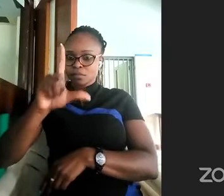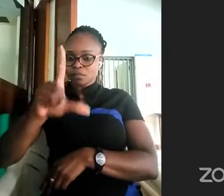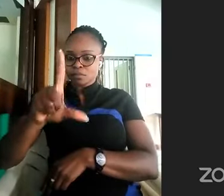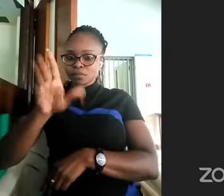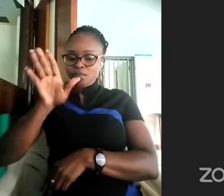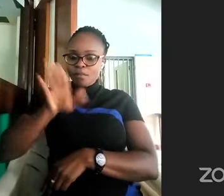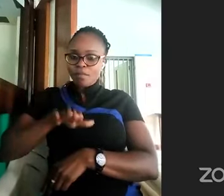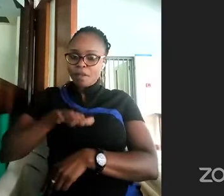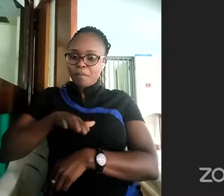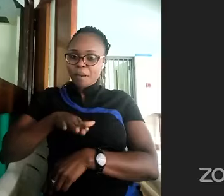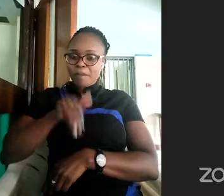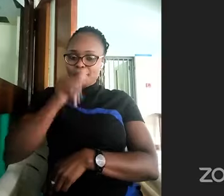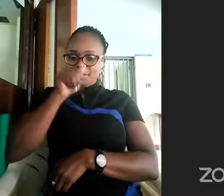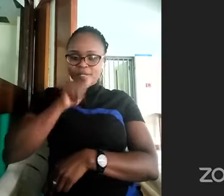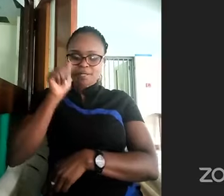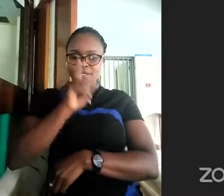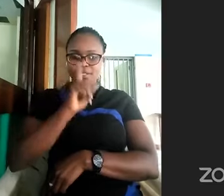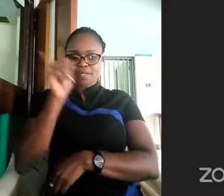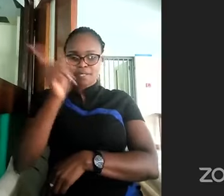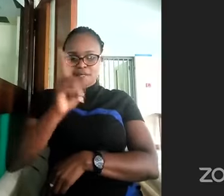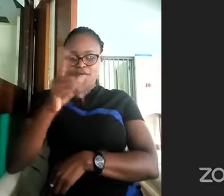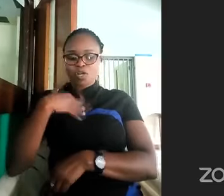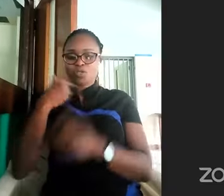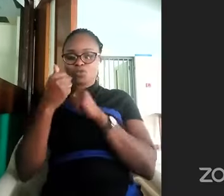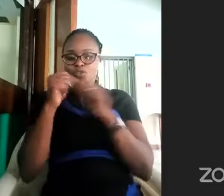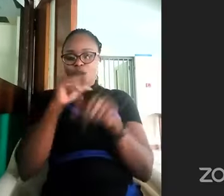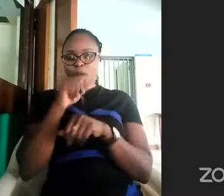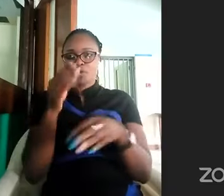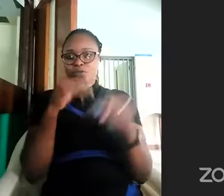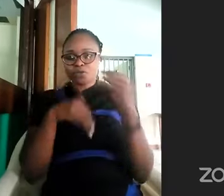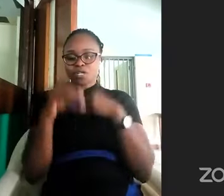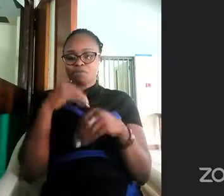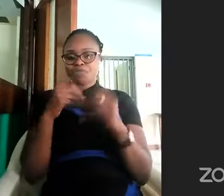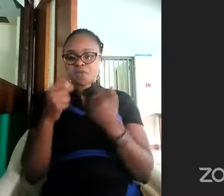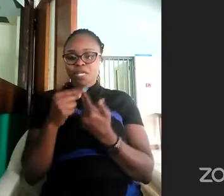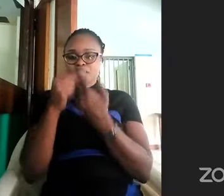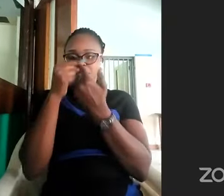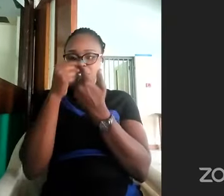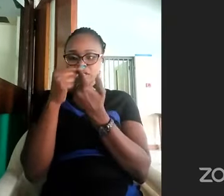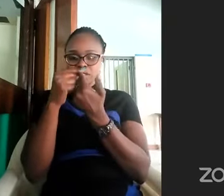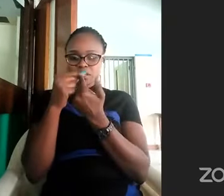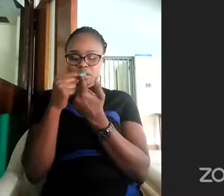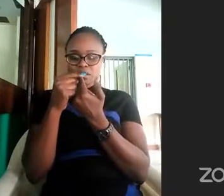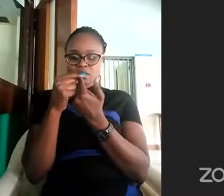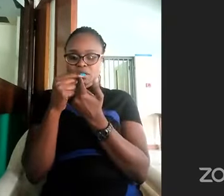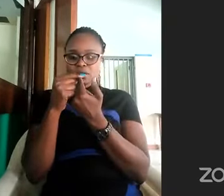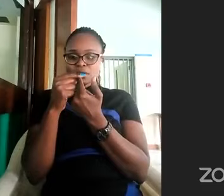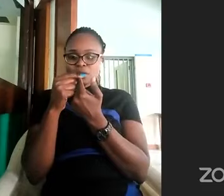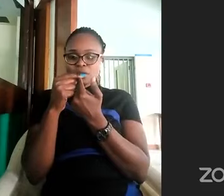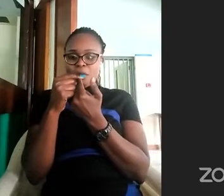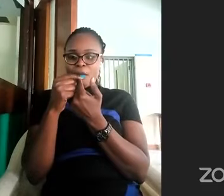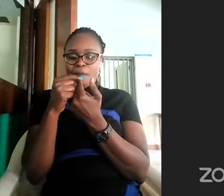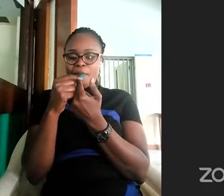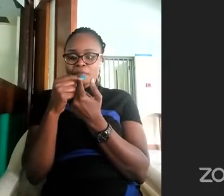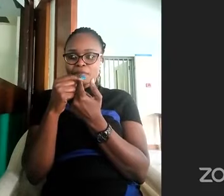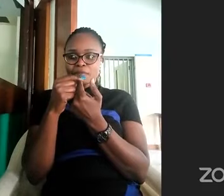na ningependa kuongelea kuhusu corruption, especially when it comes to you want to report a case, na pia